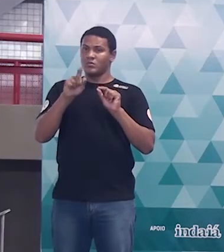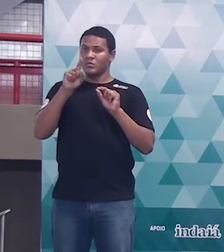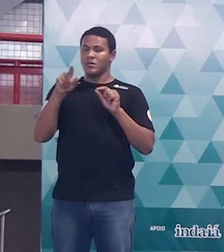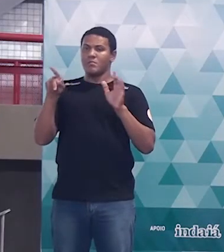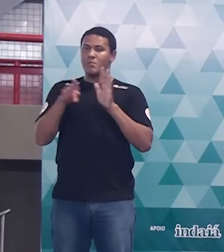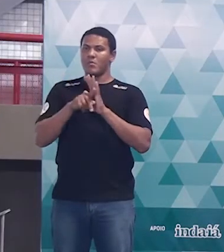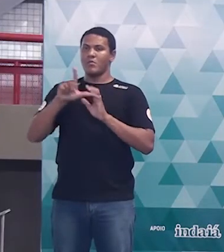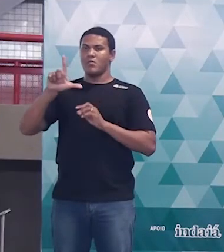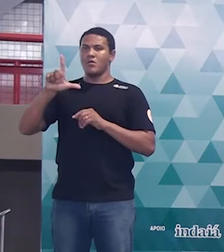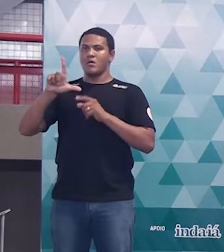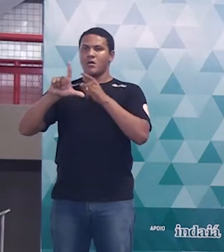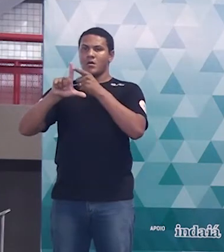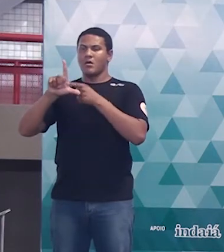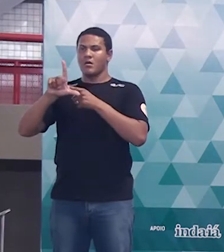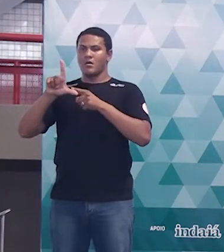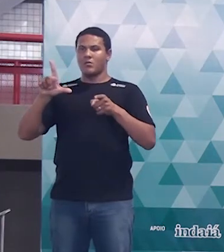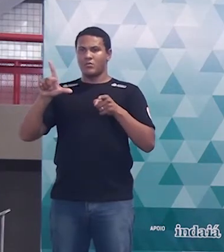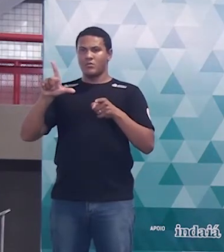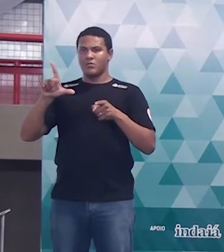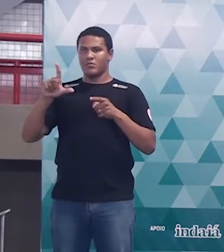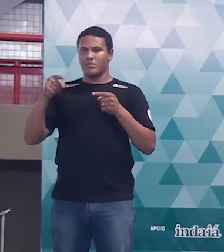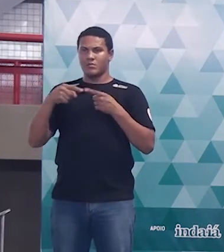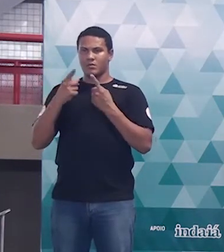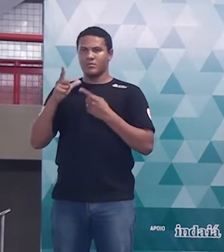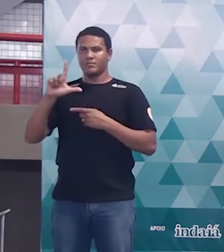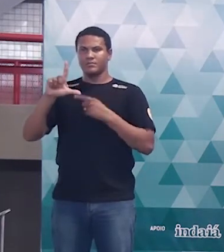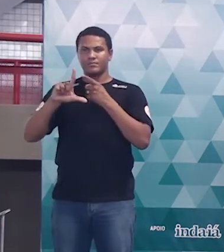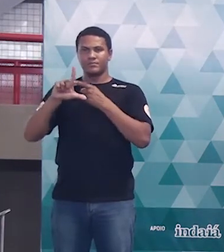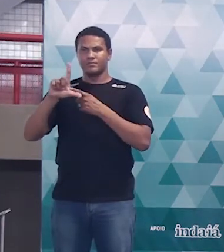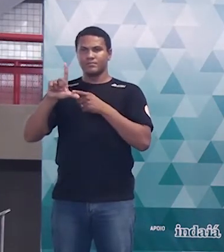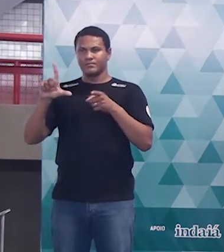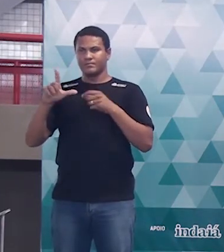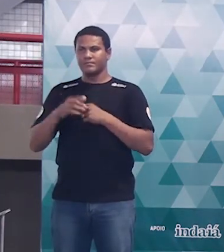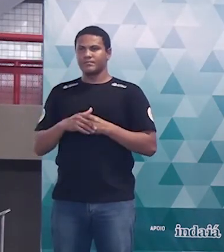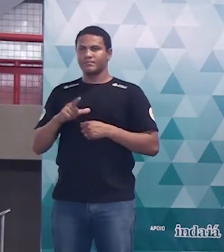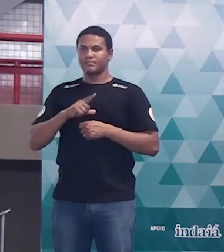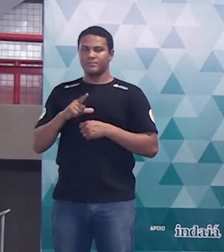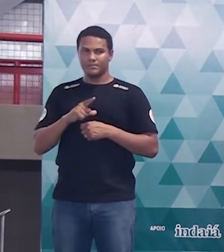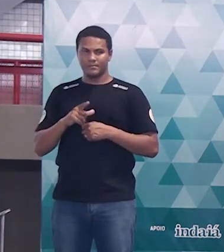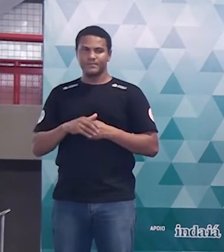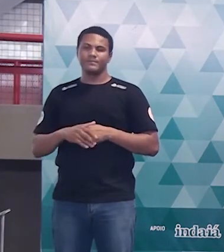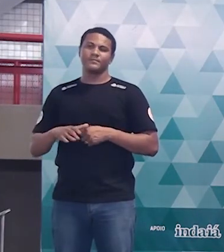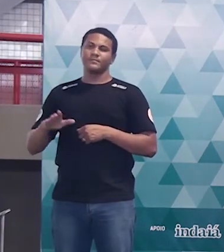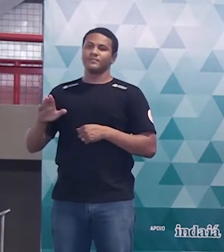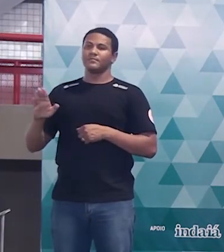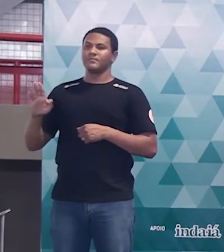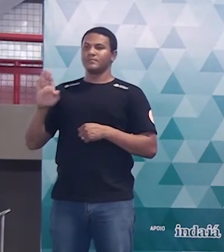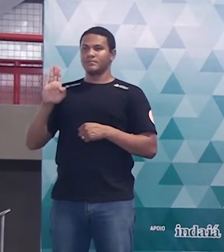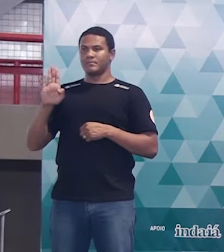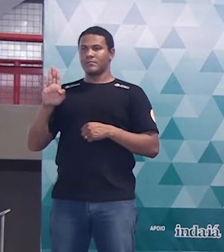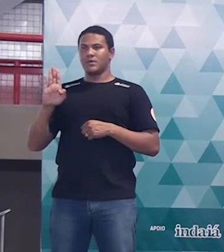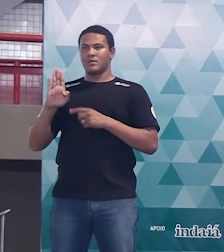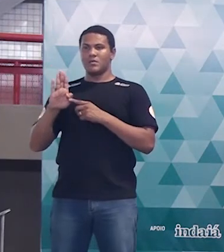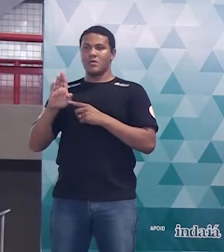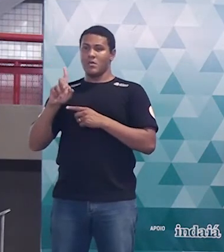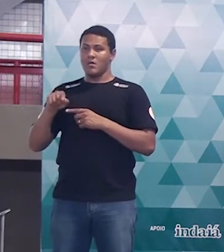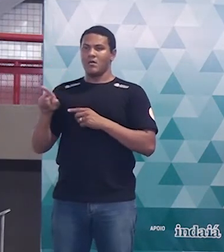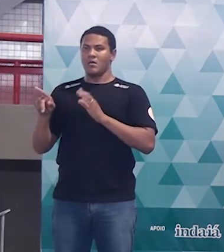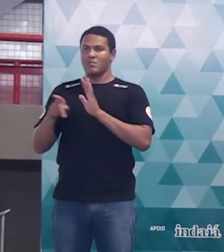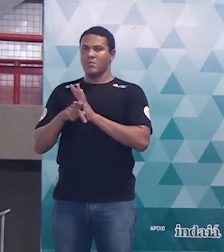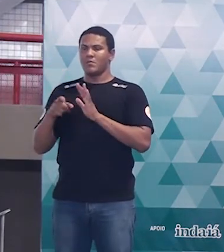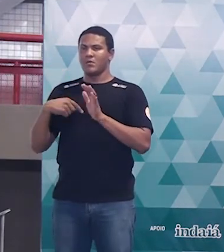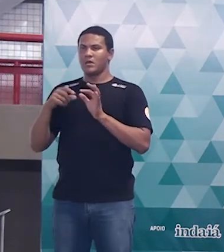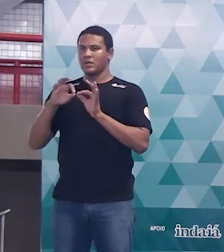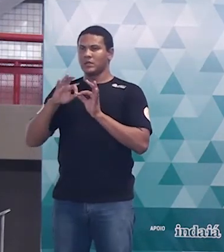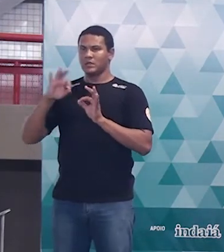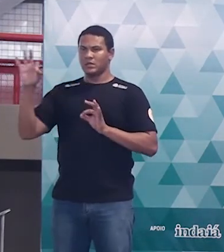angular. Vamos ver mais na frente que o B será o coeficiente linear. Bom,